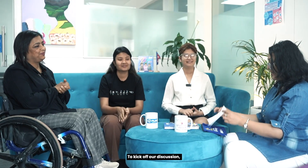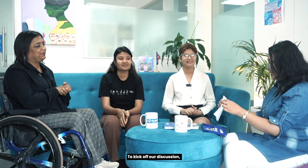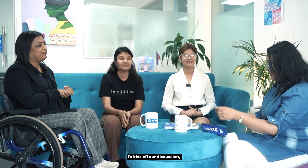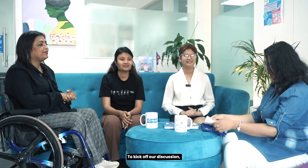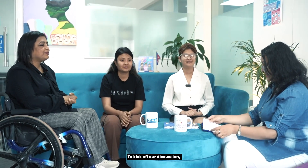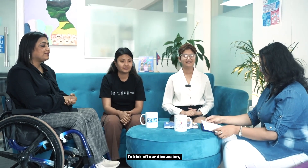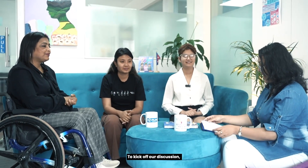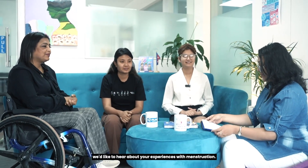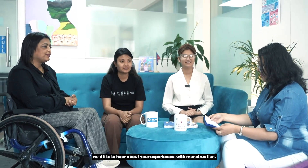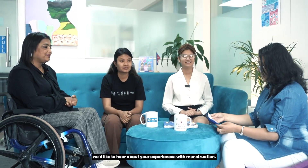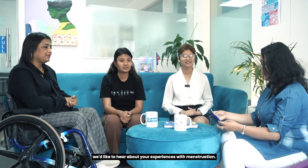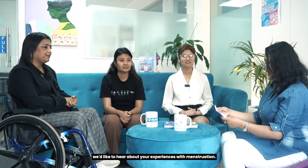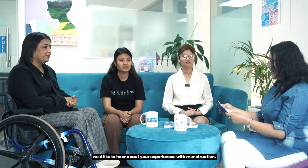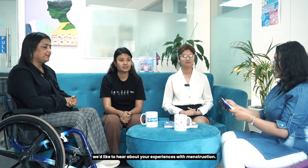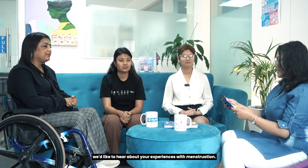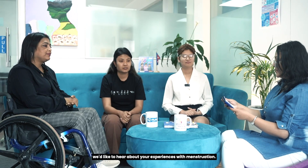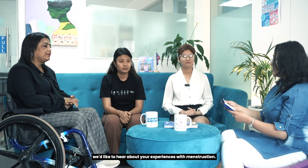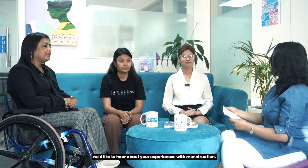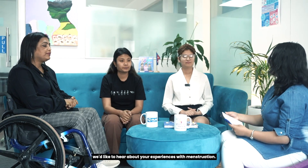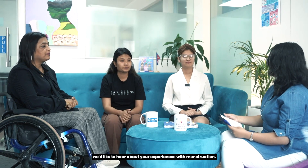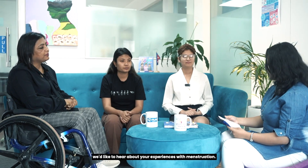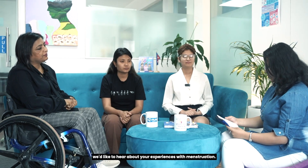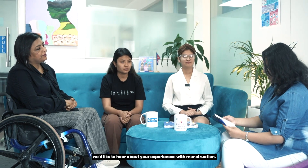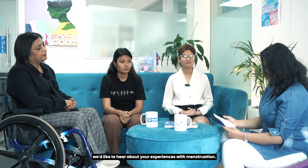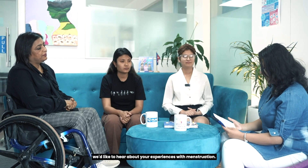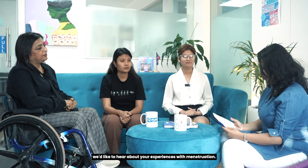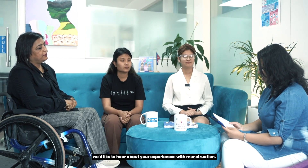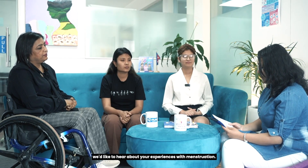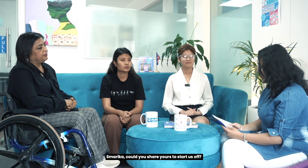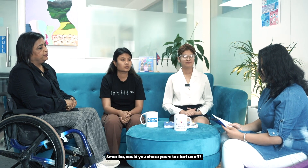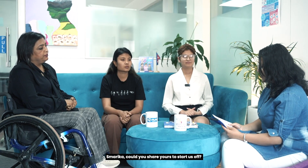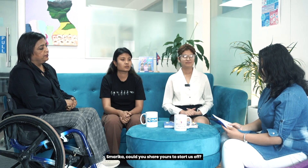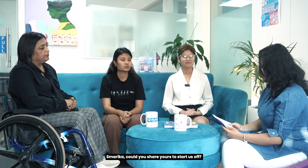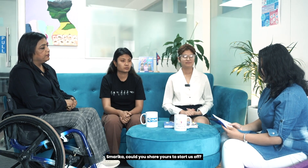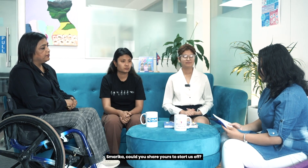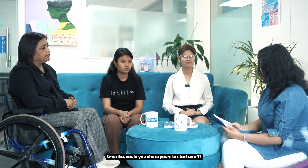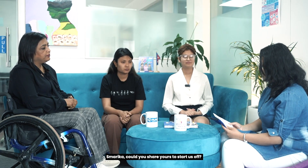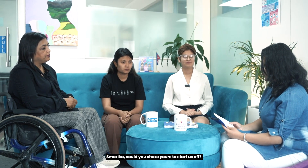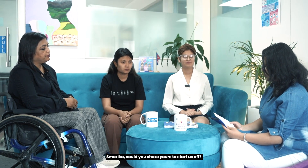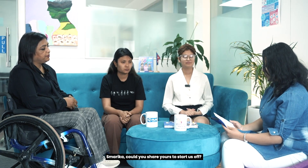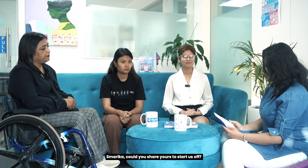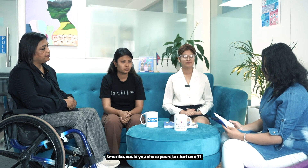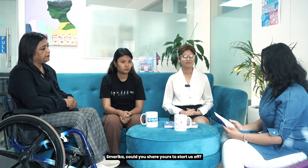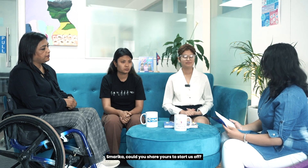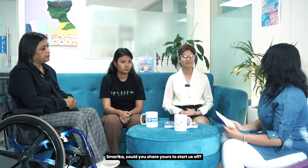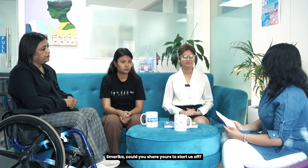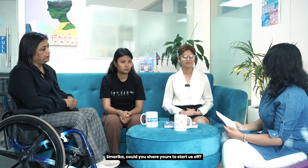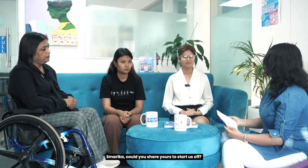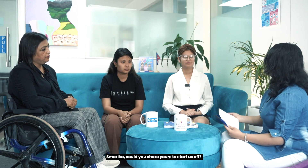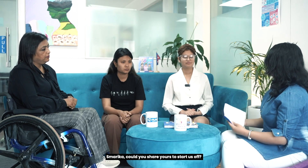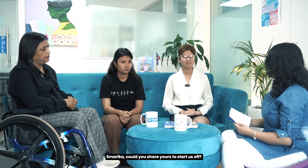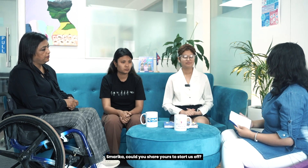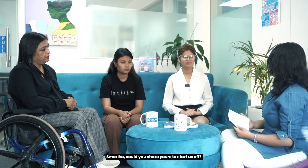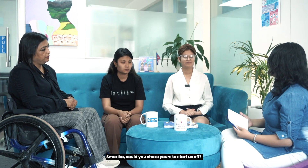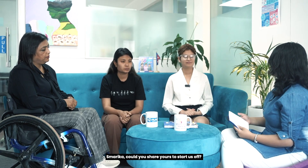हामी कुराकानीको सुरुवात चाहिँ यहाँहरूको महिनावारी सम्बन्धी भोगाईबाटै सुरु गर्न चाह्यौँ। महिनावारीबारे तपाईँको भोगाई चाहिँ कस्तो छ, कसरी थाहा